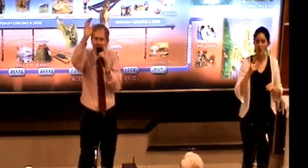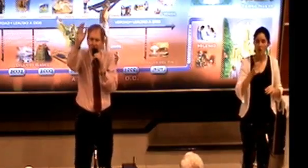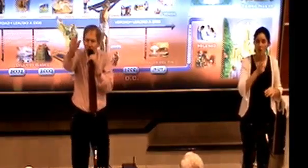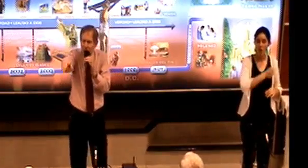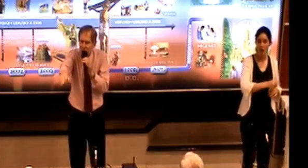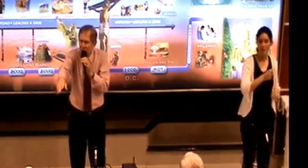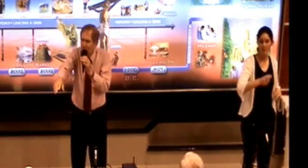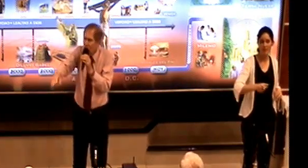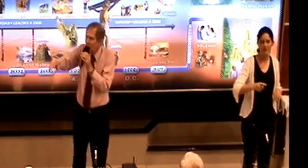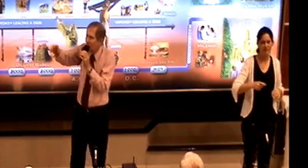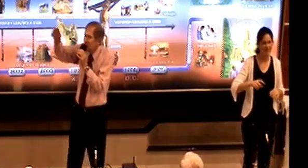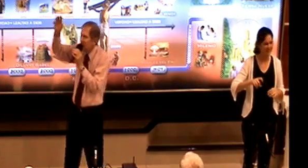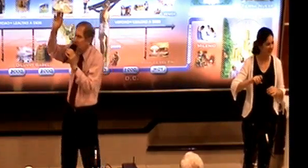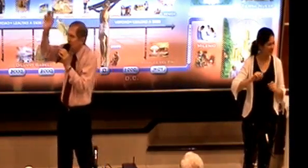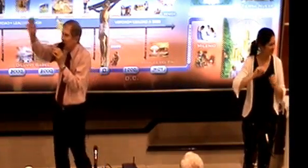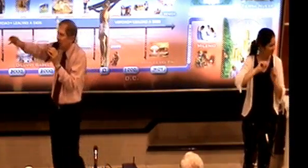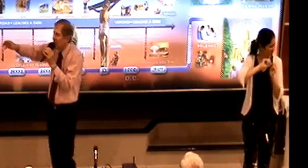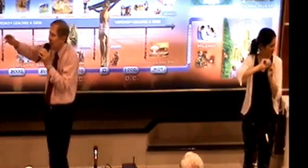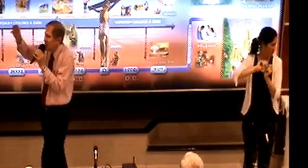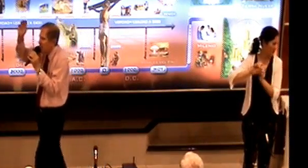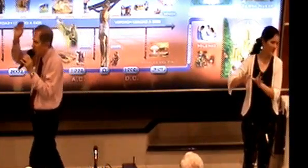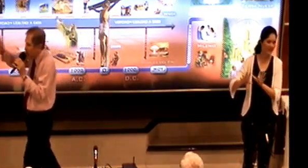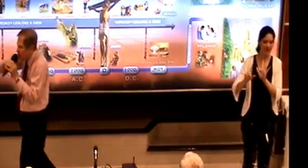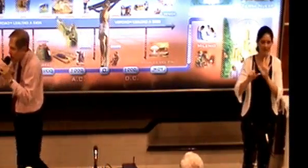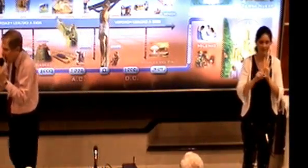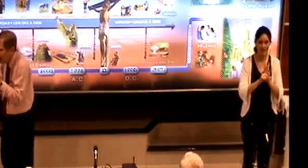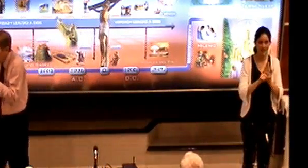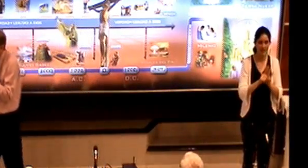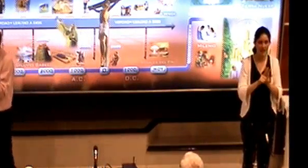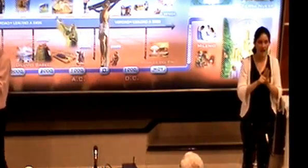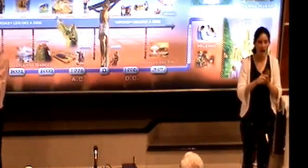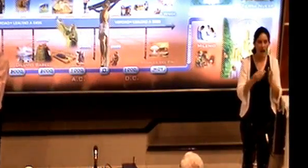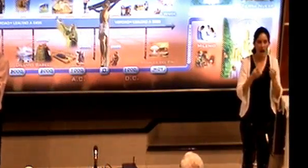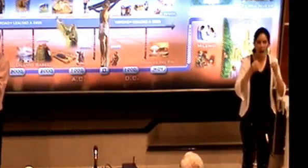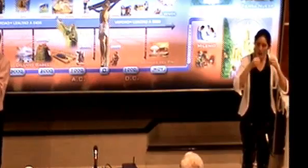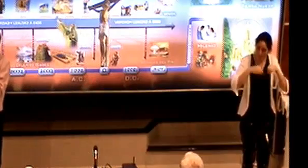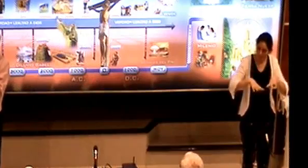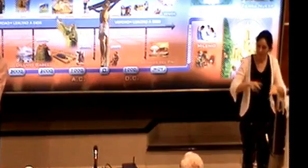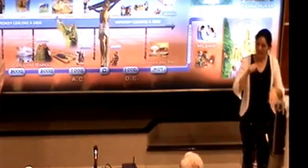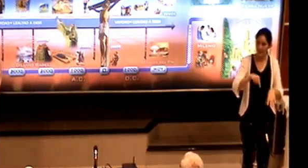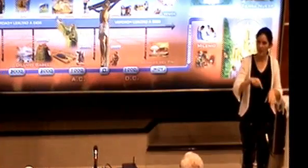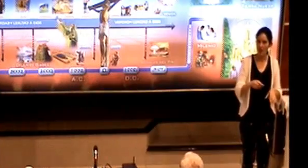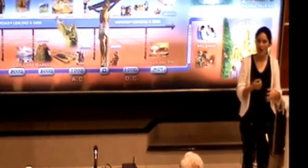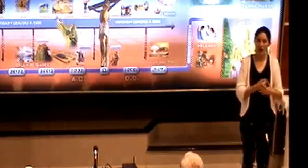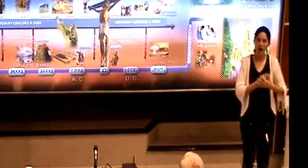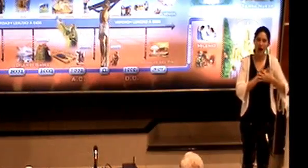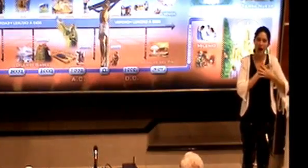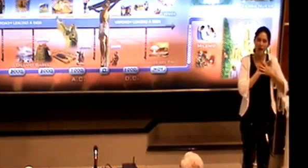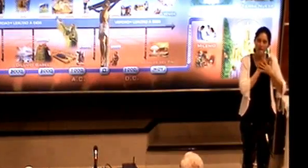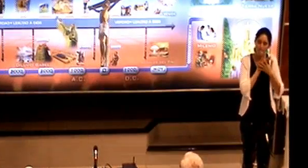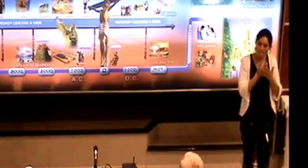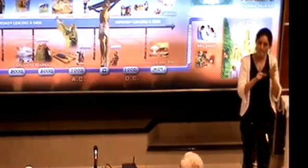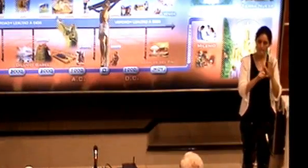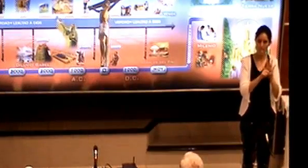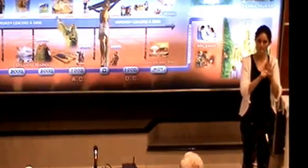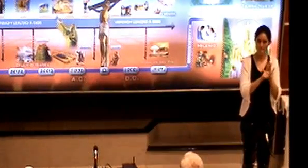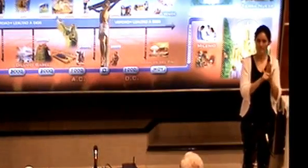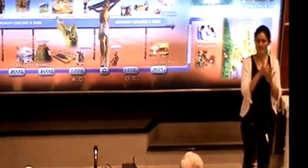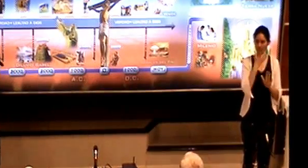morales de Dios comience a amar las leyes de Dios. Comience a desear las leyes morales del